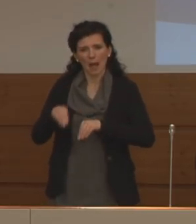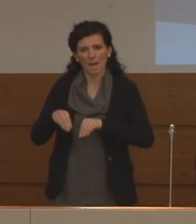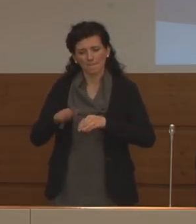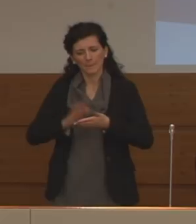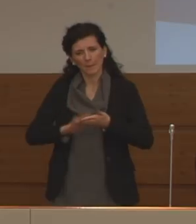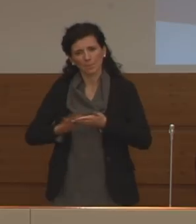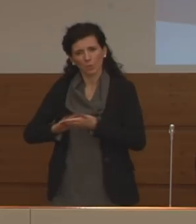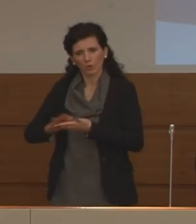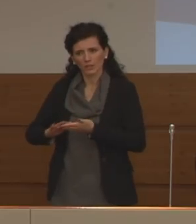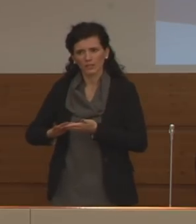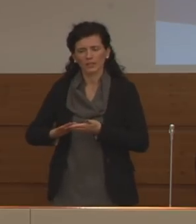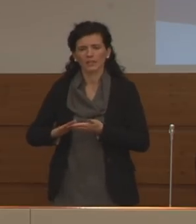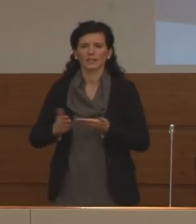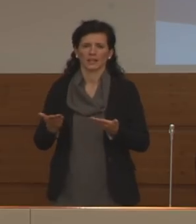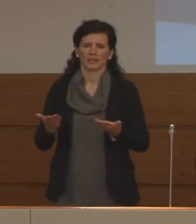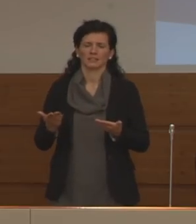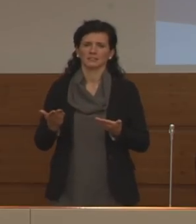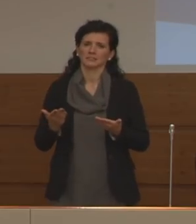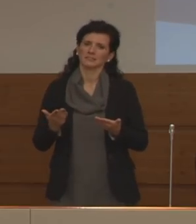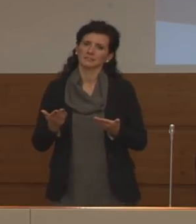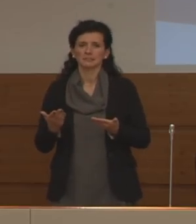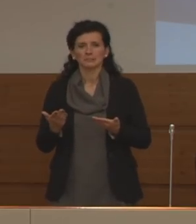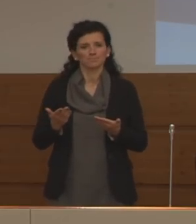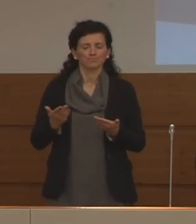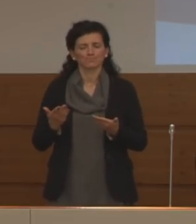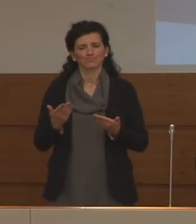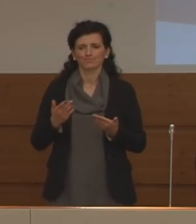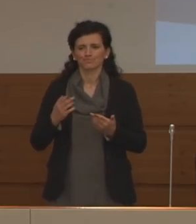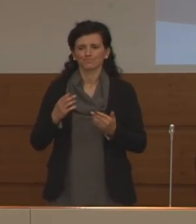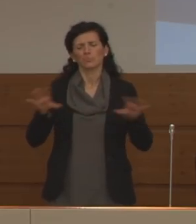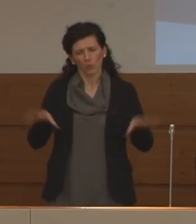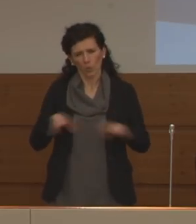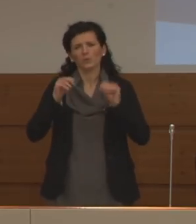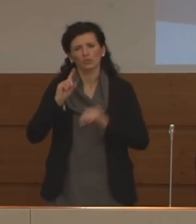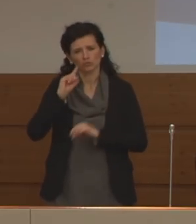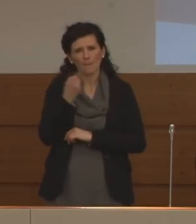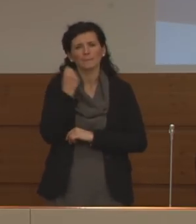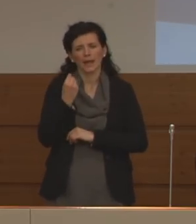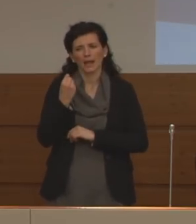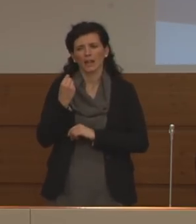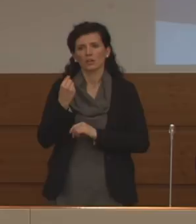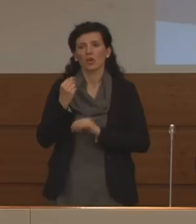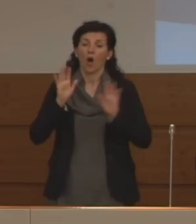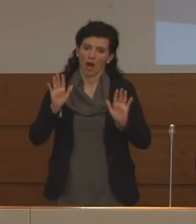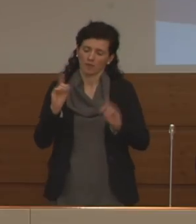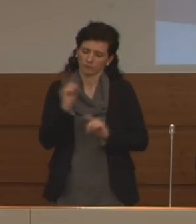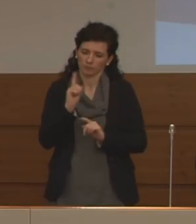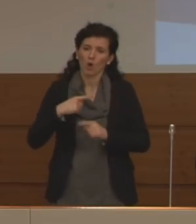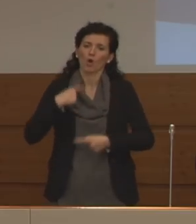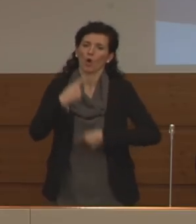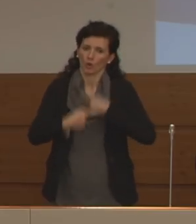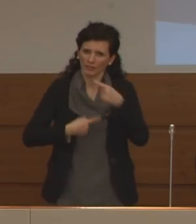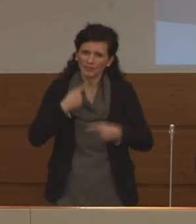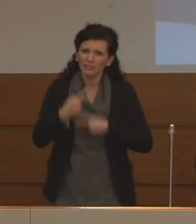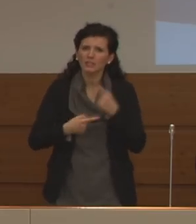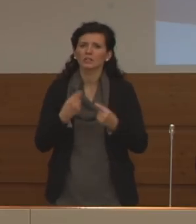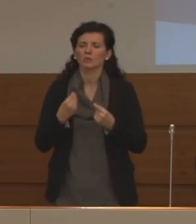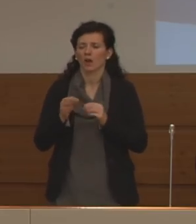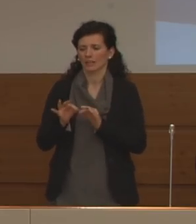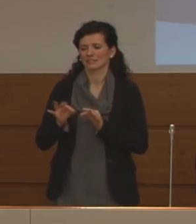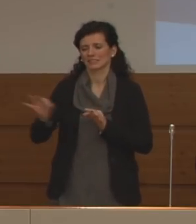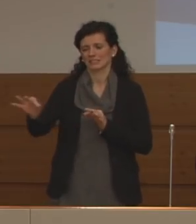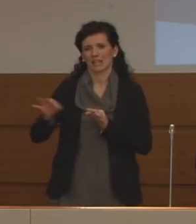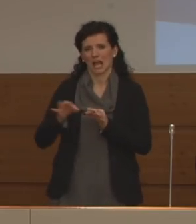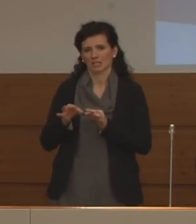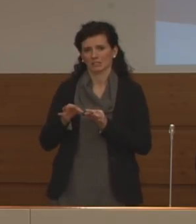sociale cominciamo il o meglio continuiamo perché in realtà lo stiamo facendo basta